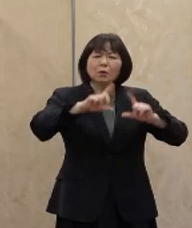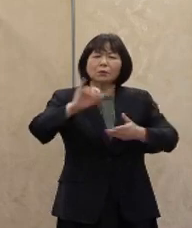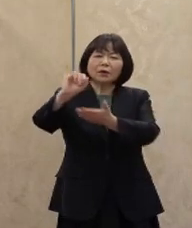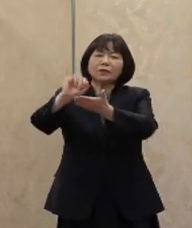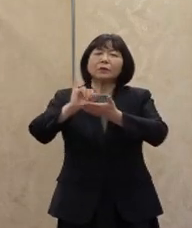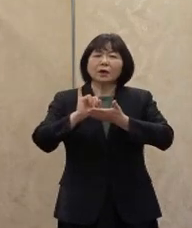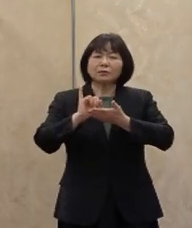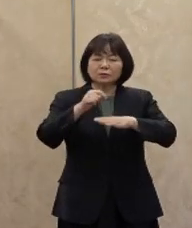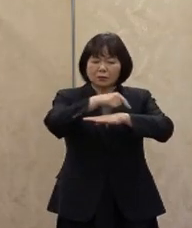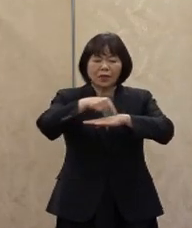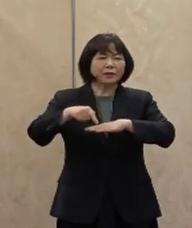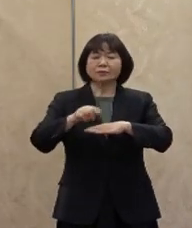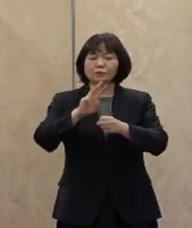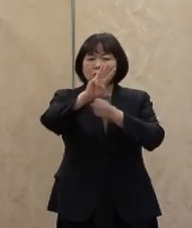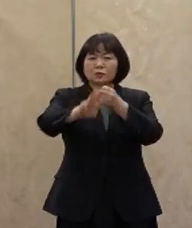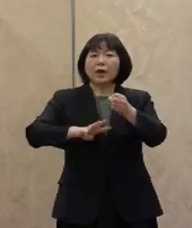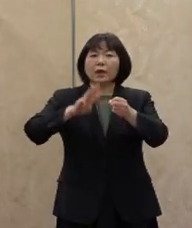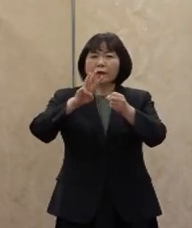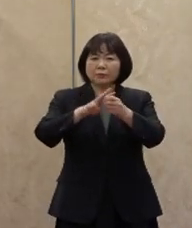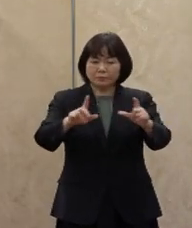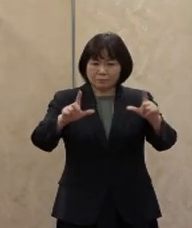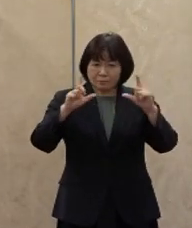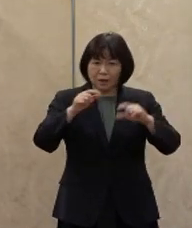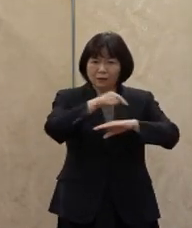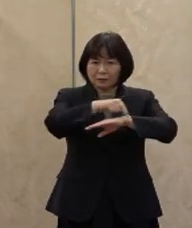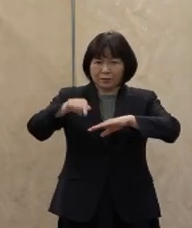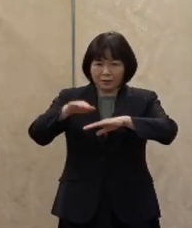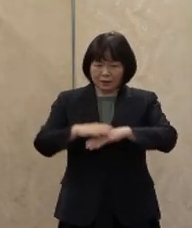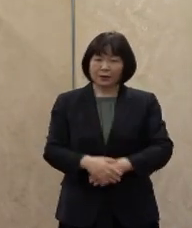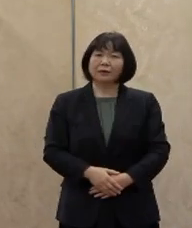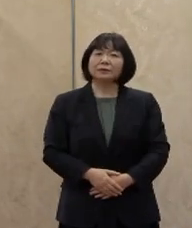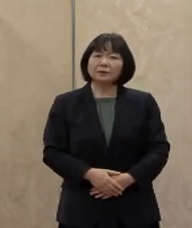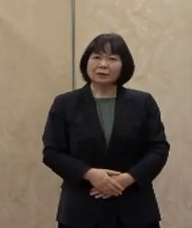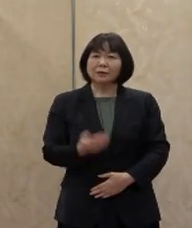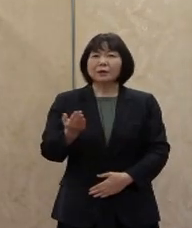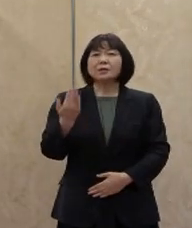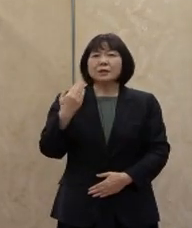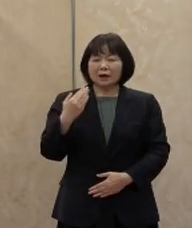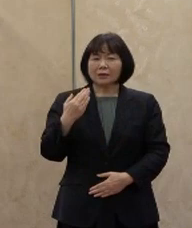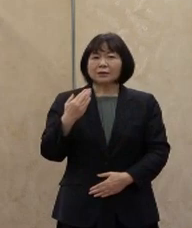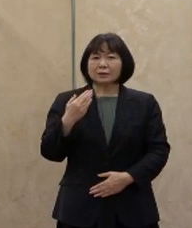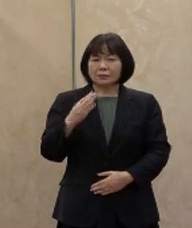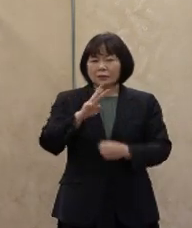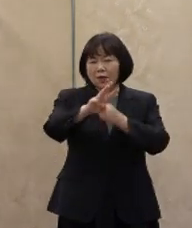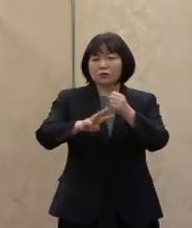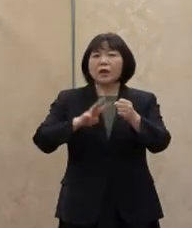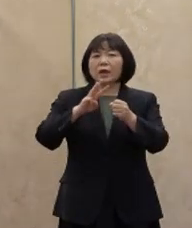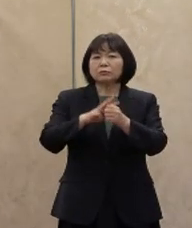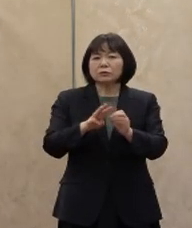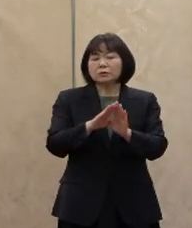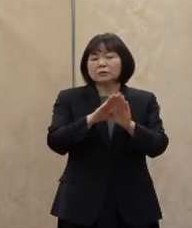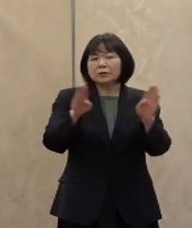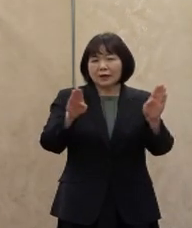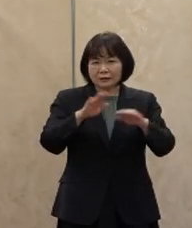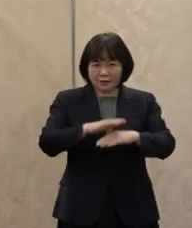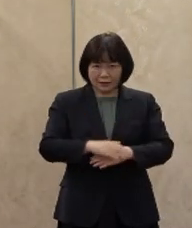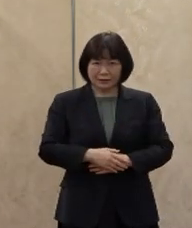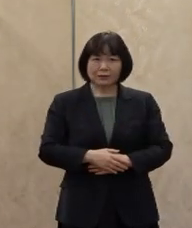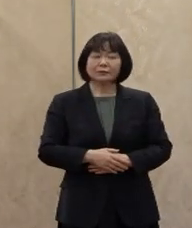たが、ウェブで参加をいただきます。でこちらも先ほど申し上げたウェブ視聴、ウェブ開催をします。